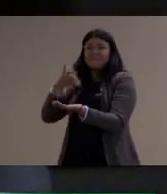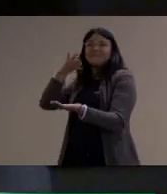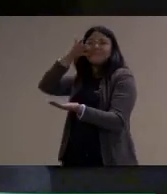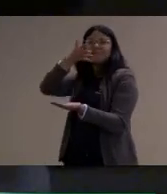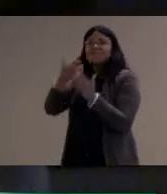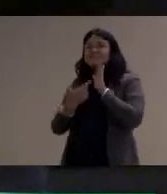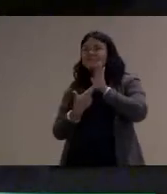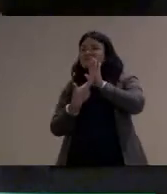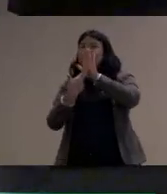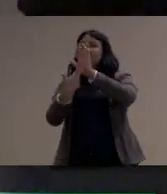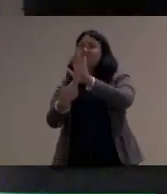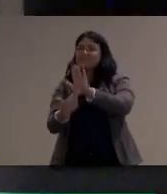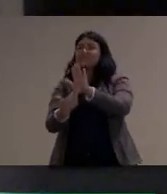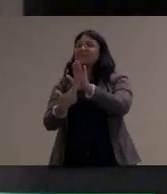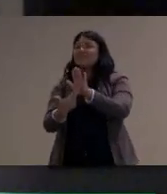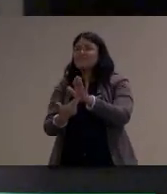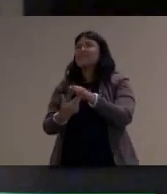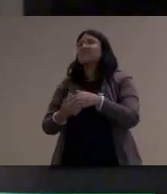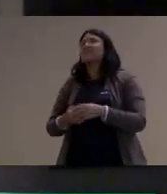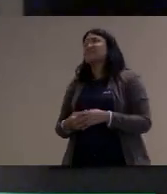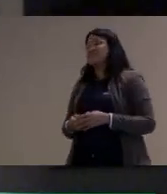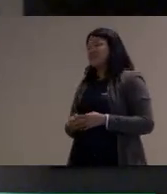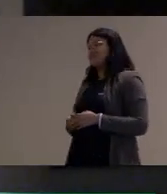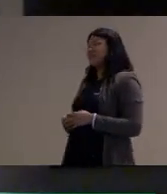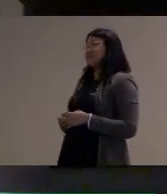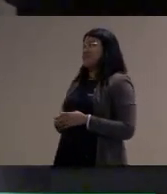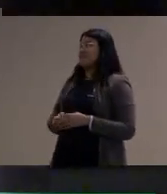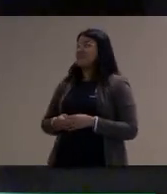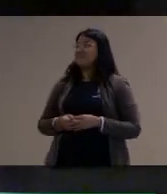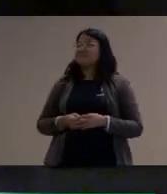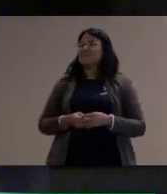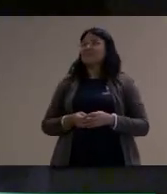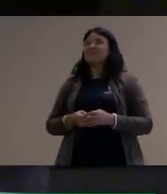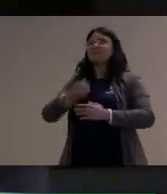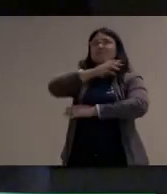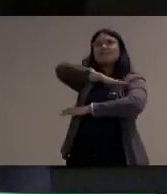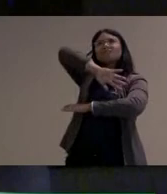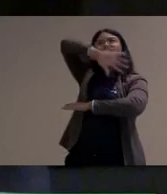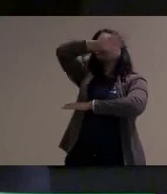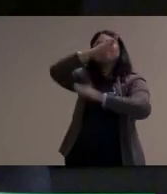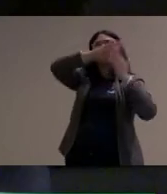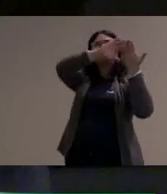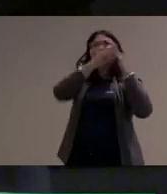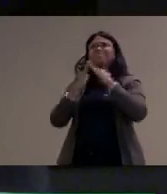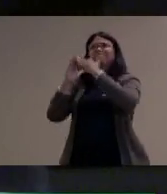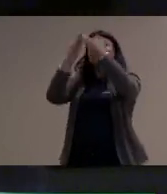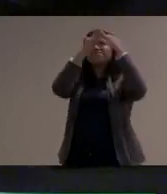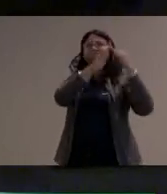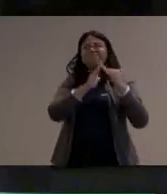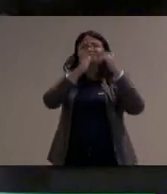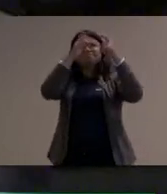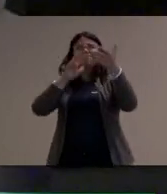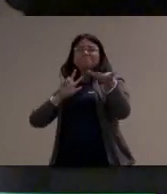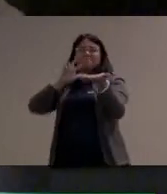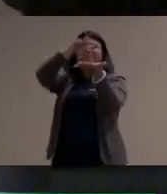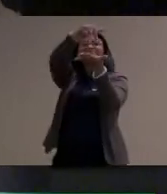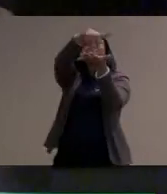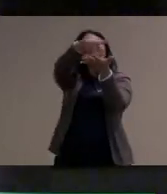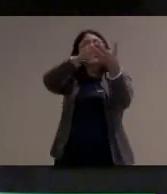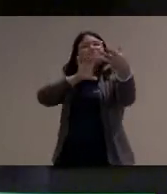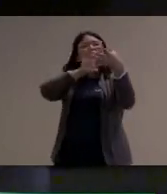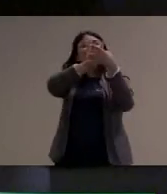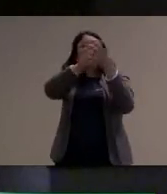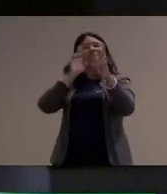fala no morro no morro é o meu lugar